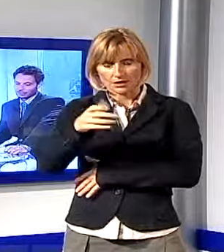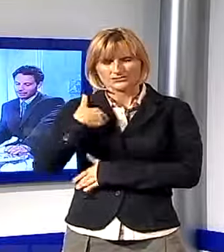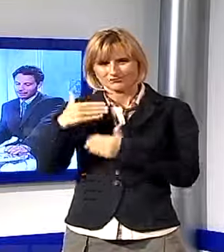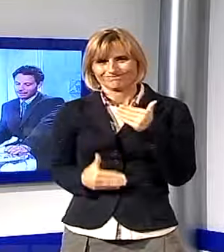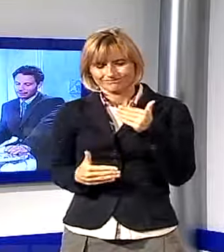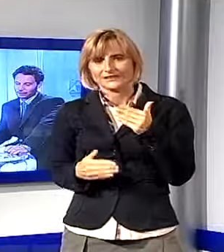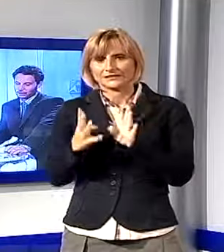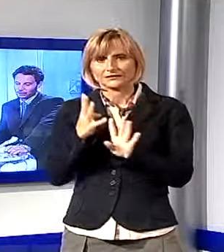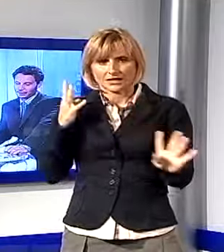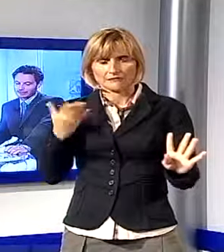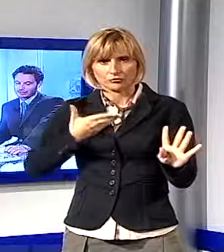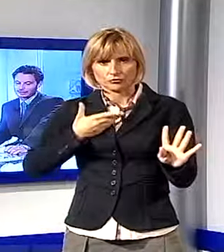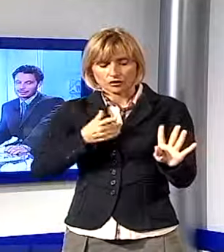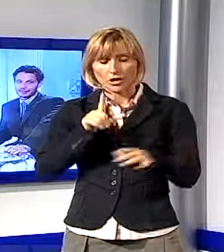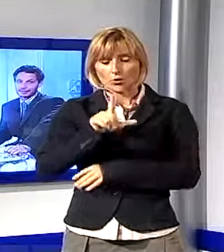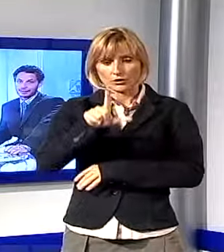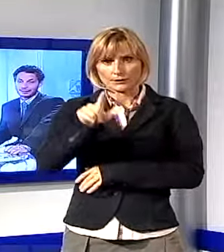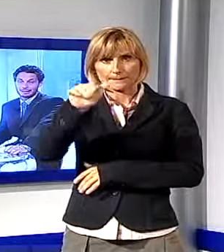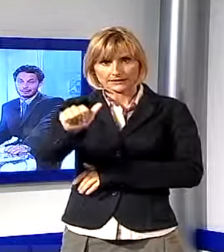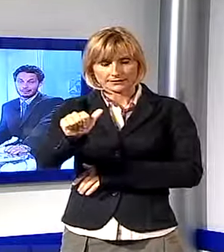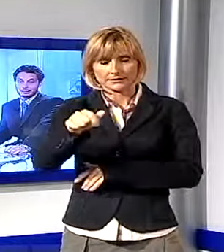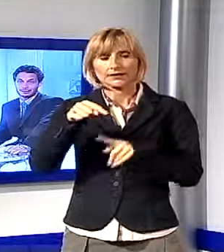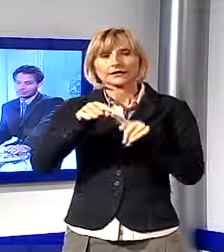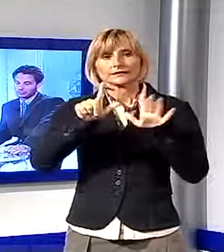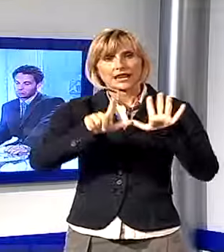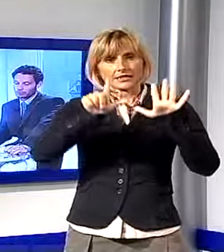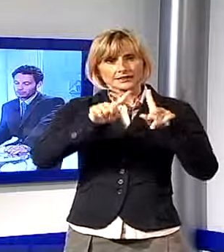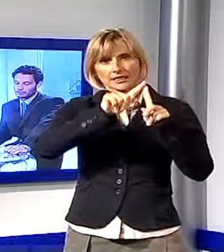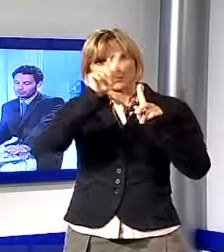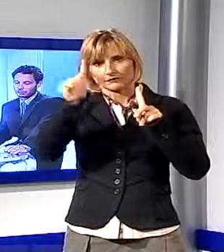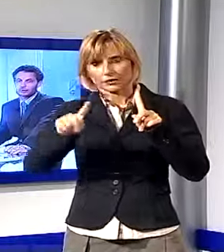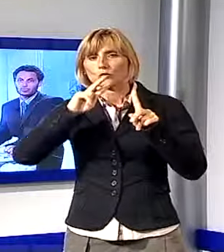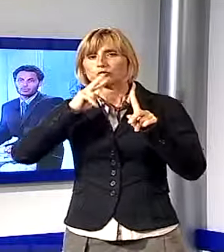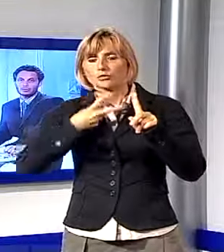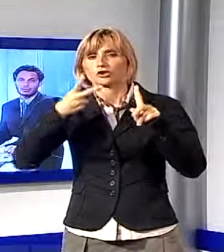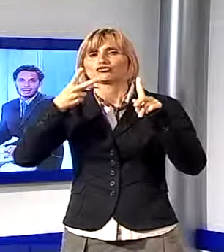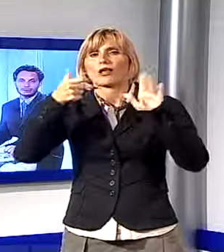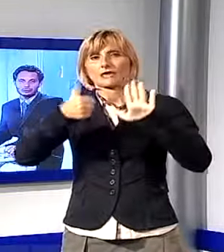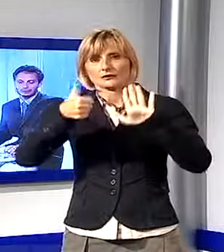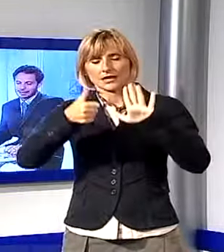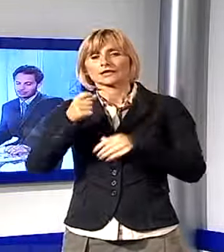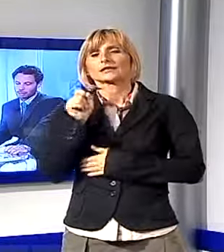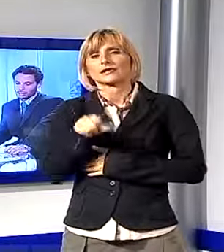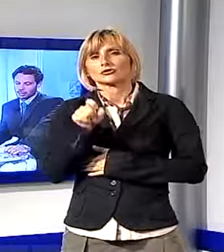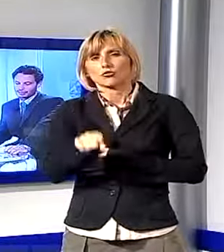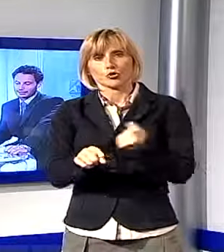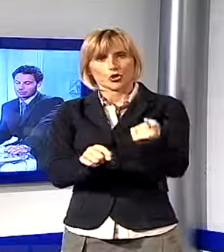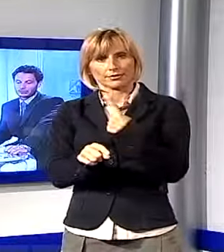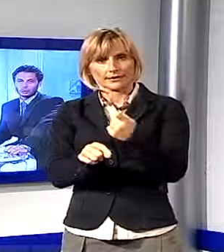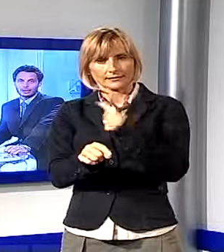al traffico lunedì e martedì dalle 7 del mattino alle 18. È previsto il senso unico alternato nel tratto tra la rotatoria e